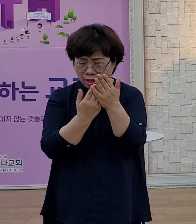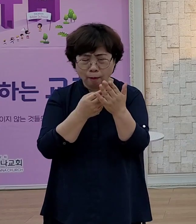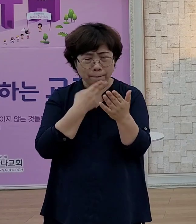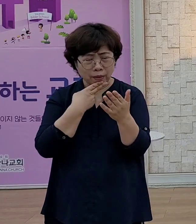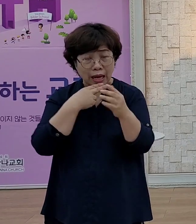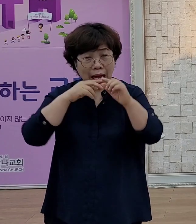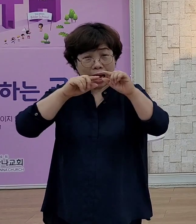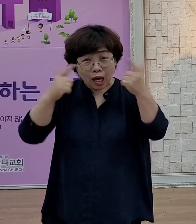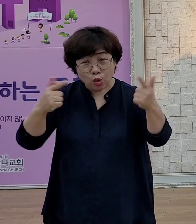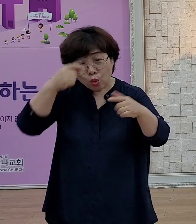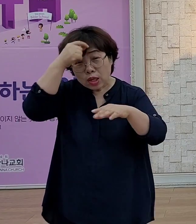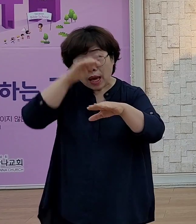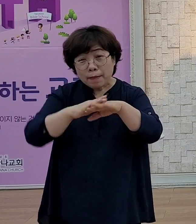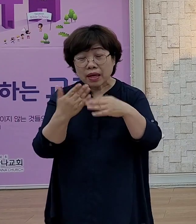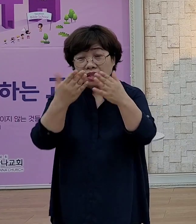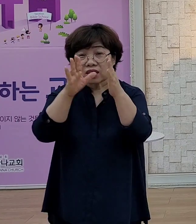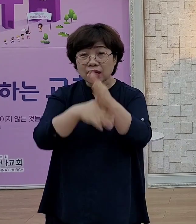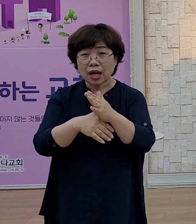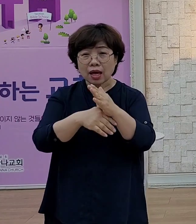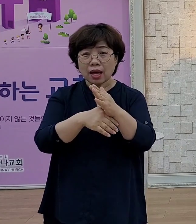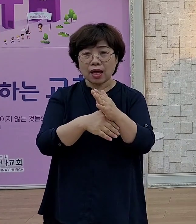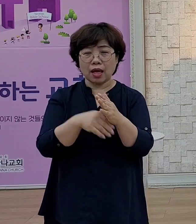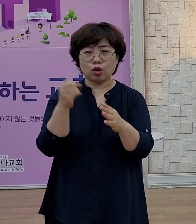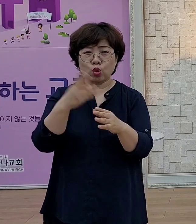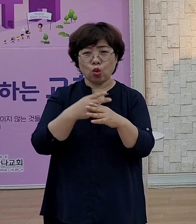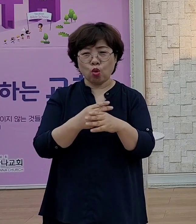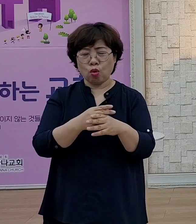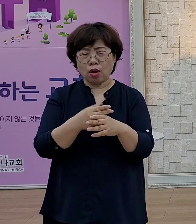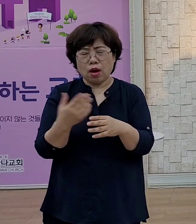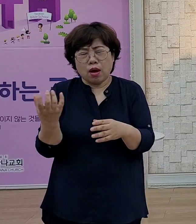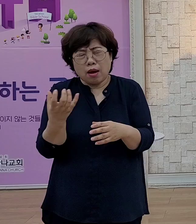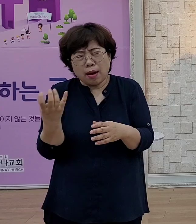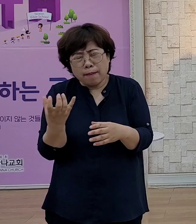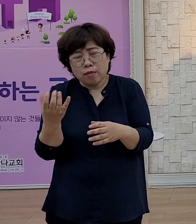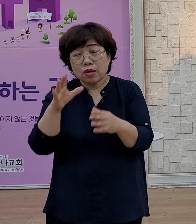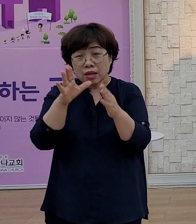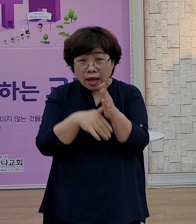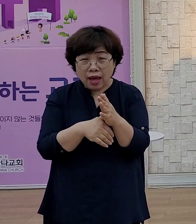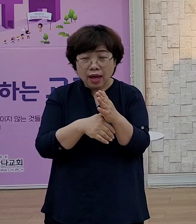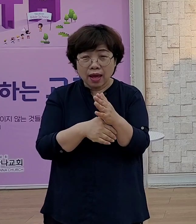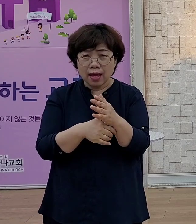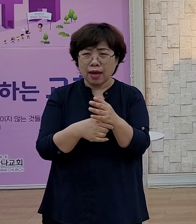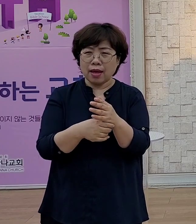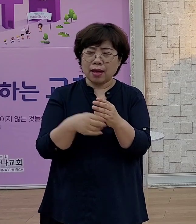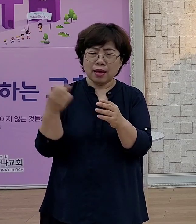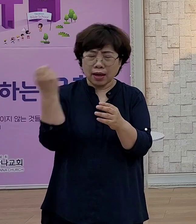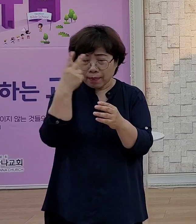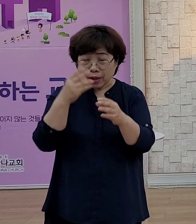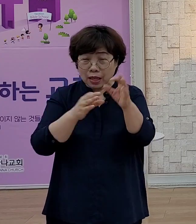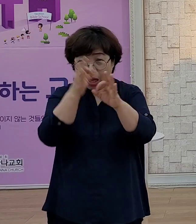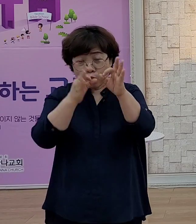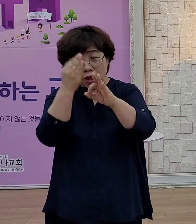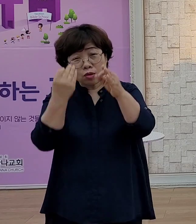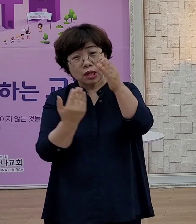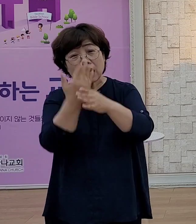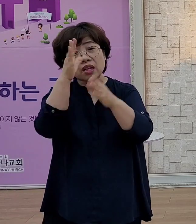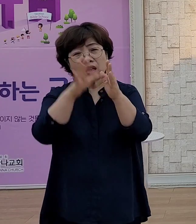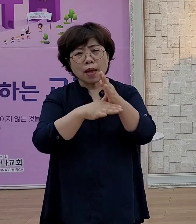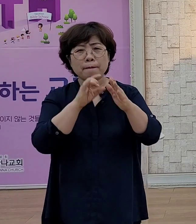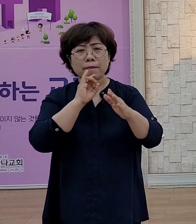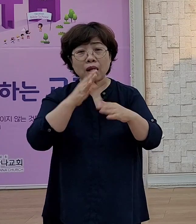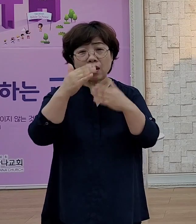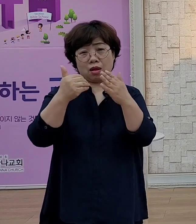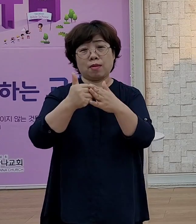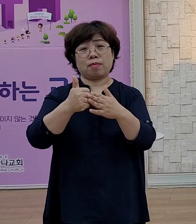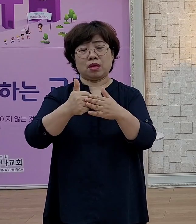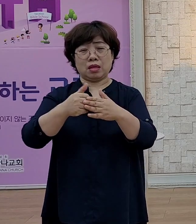예배를 드릴 때나 주일을 지킬 때나 갑자기 막 몸이 아파서 사형 선고를 받거나 이런 거 하나님 찾아요. 그럴 때는 하나님이